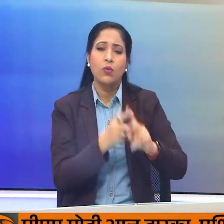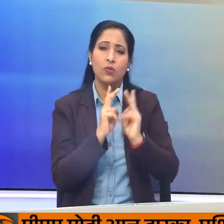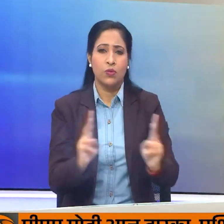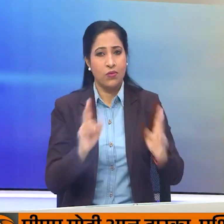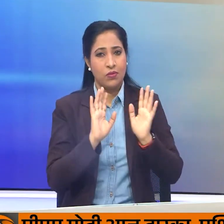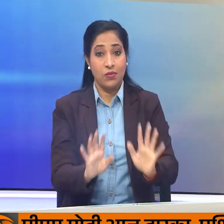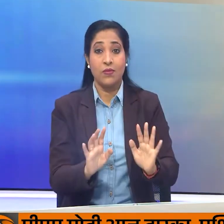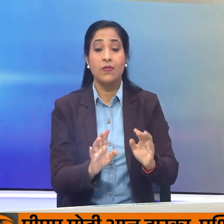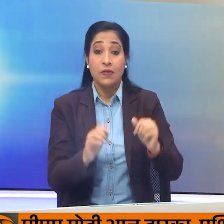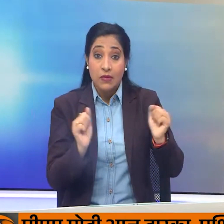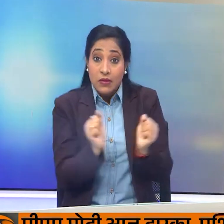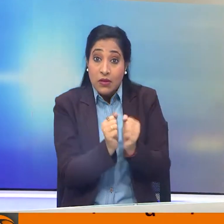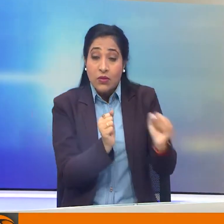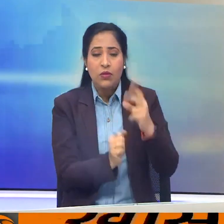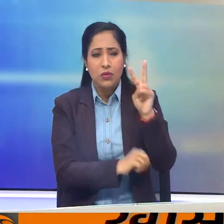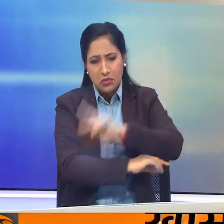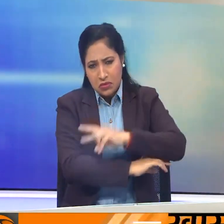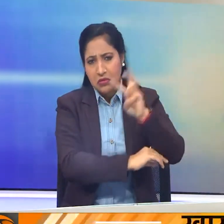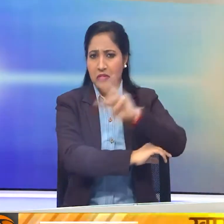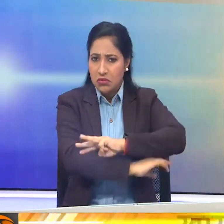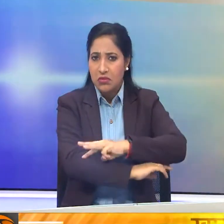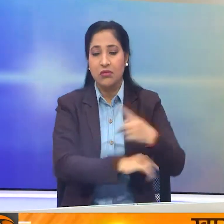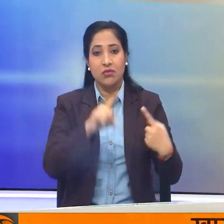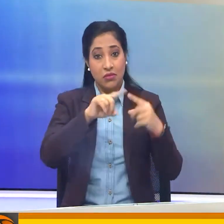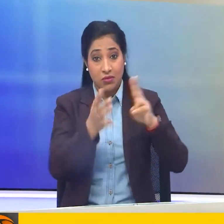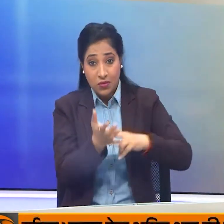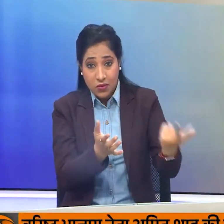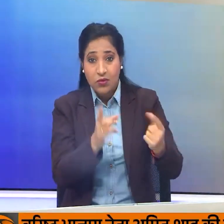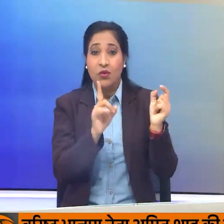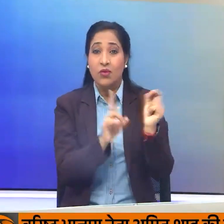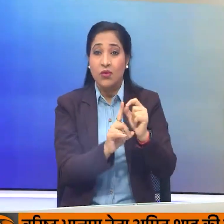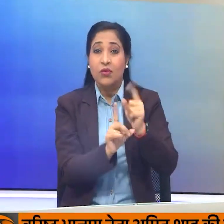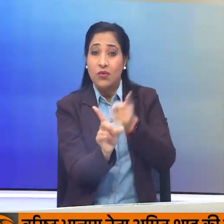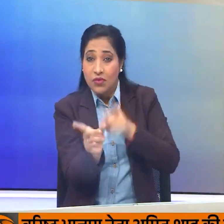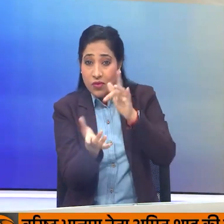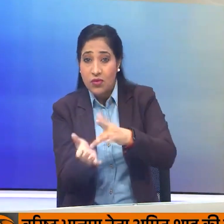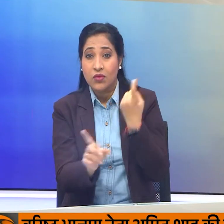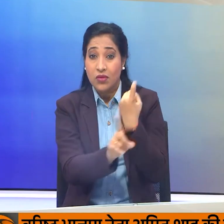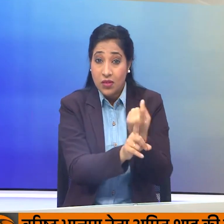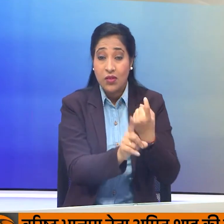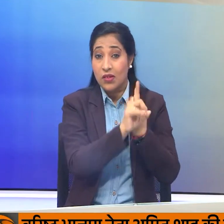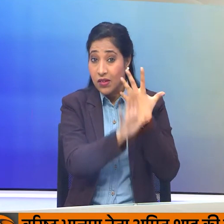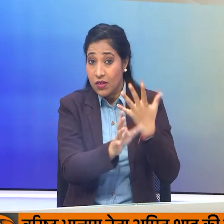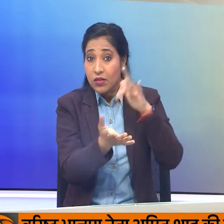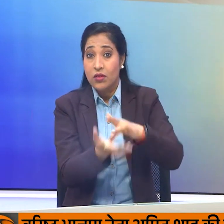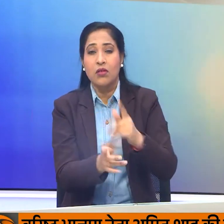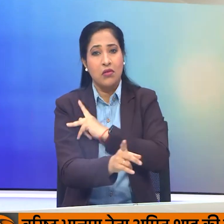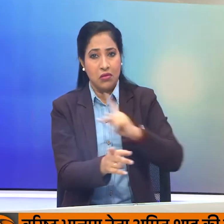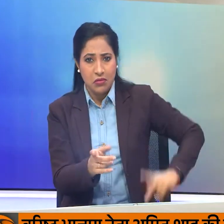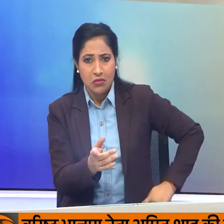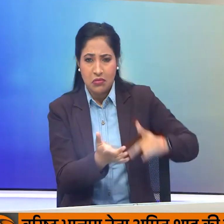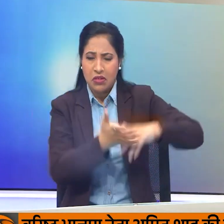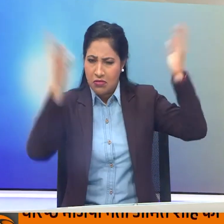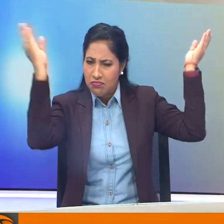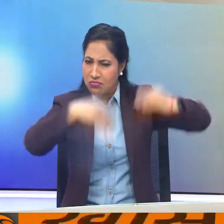रहेंगी। साथ ही अगले 2 से 3 दिनों के दौरान तमिलनाडु, पुडुचेरी, कराईकल, केरल, माहे और कर्नाटक में भारी बारिश